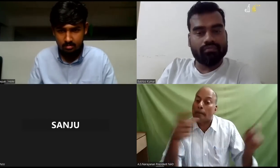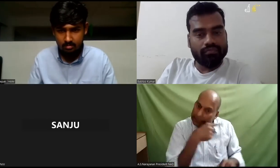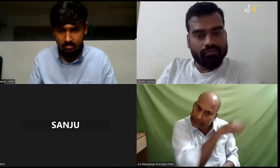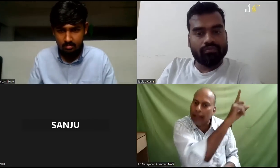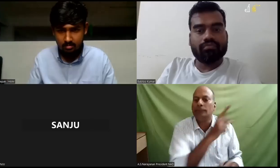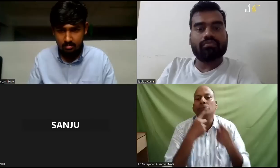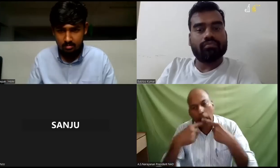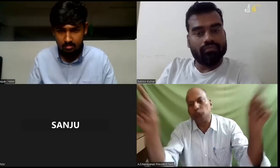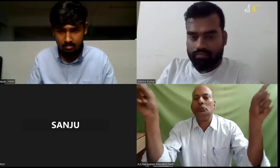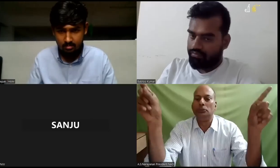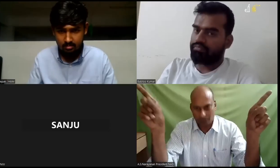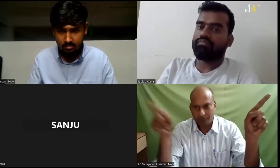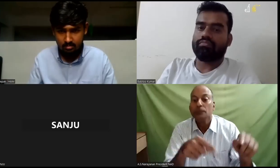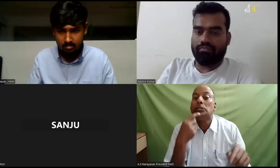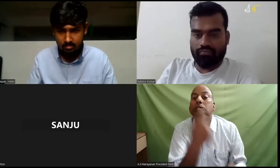నాగో సార్